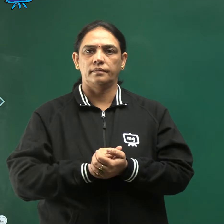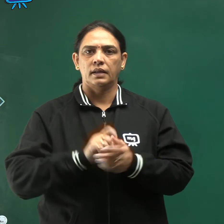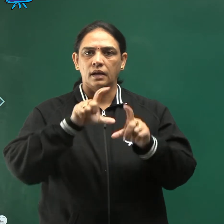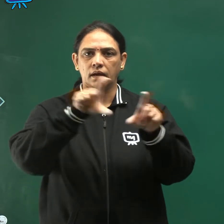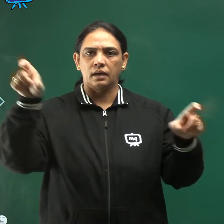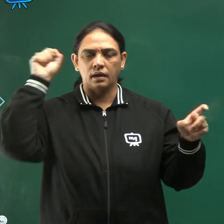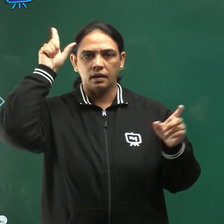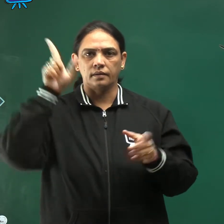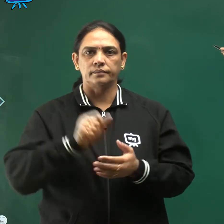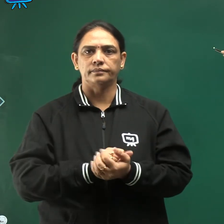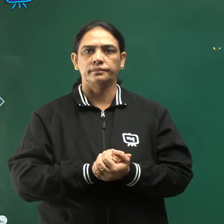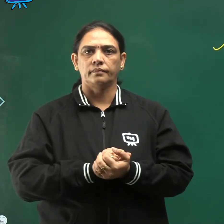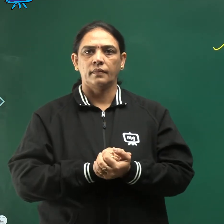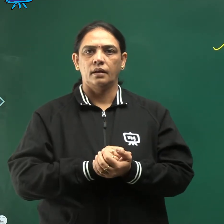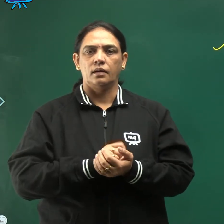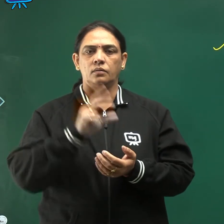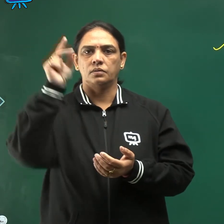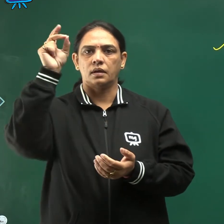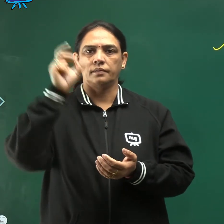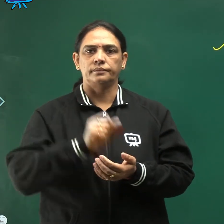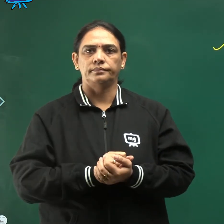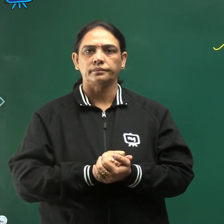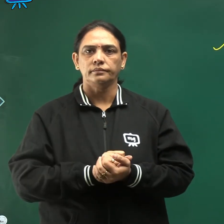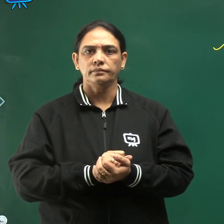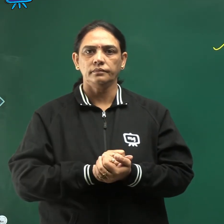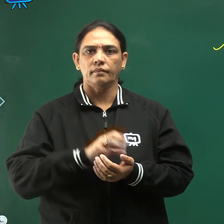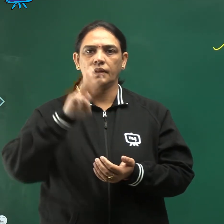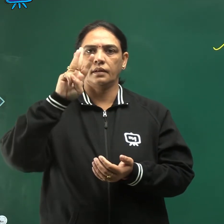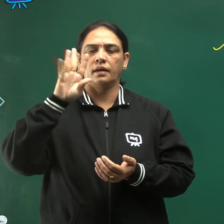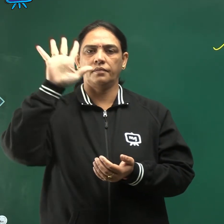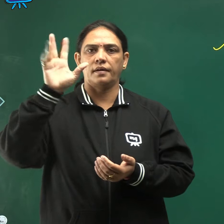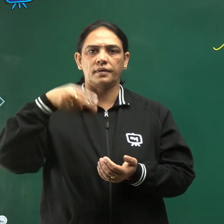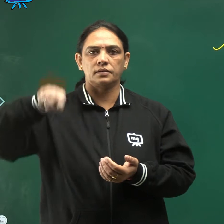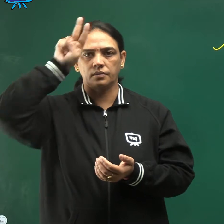समझ आ गया। दूसरा 35 स्क्वायर